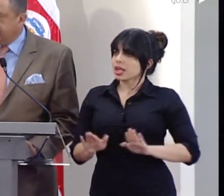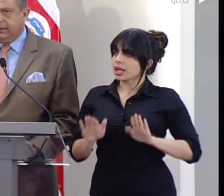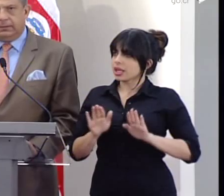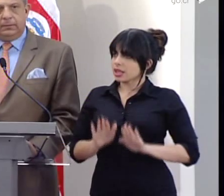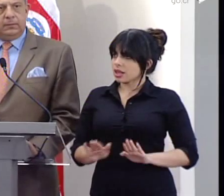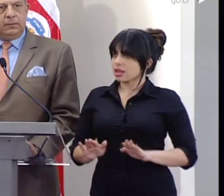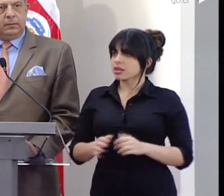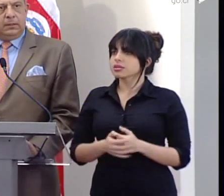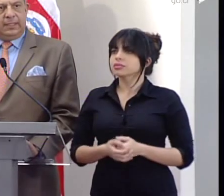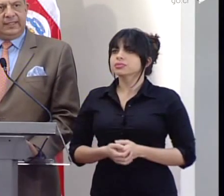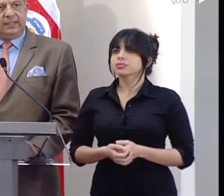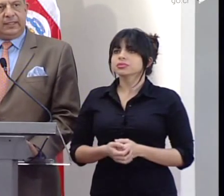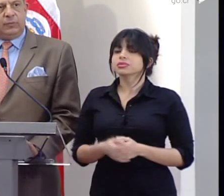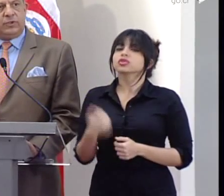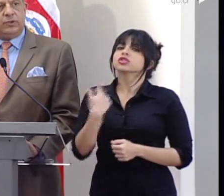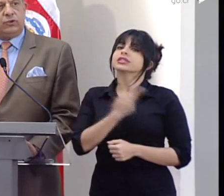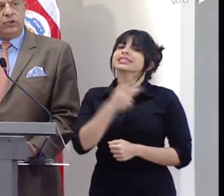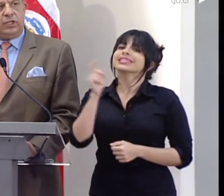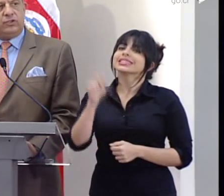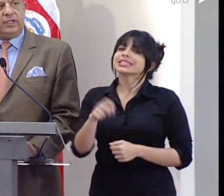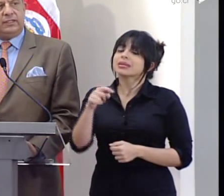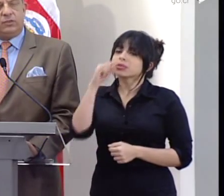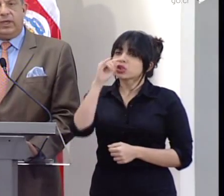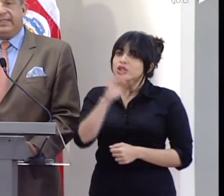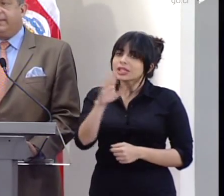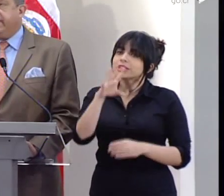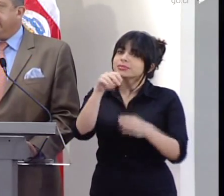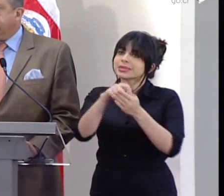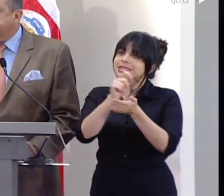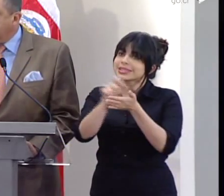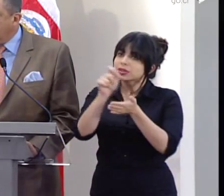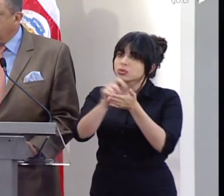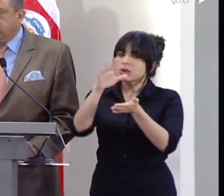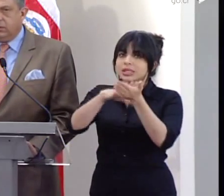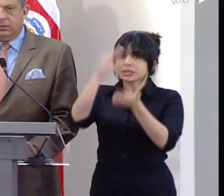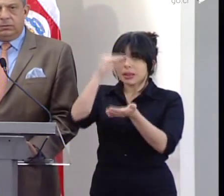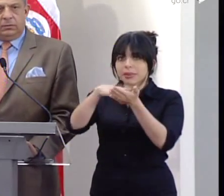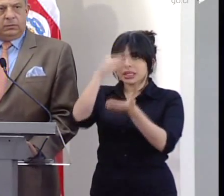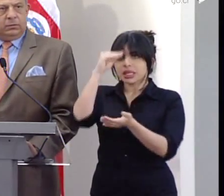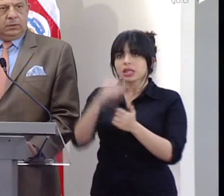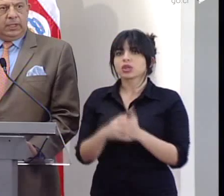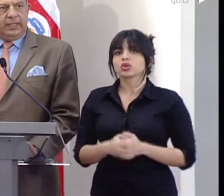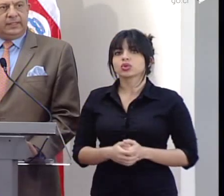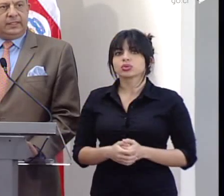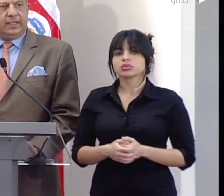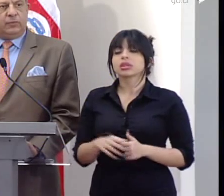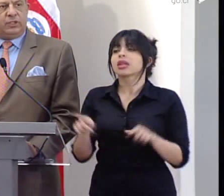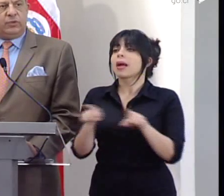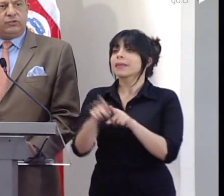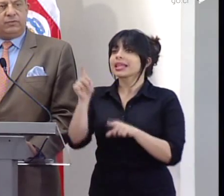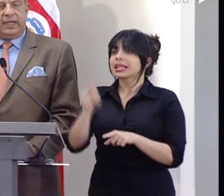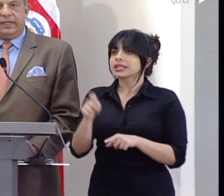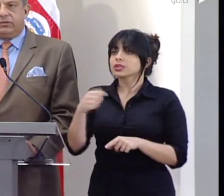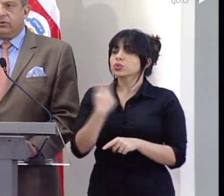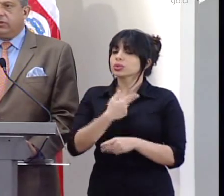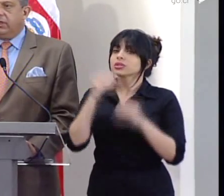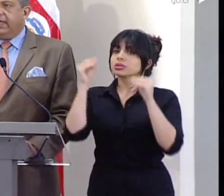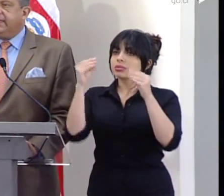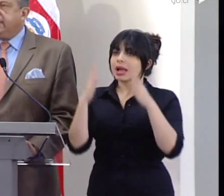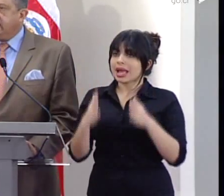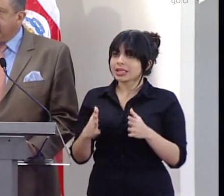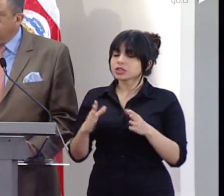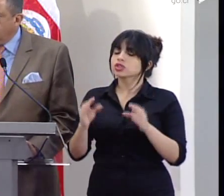tranquilidad. Necesitamos a nuestros niños en las escuelas aprendiendo y necesitamos a nuestros